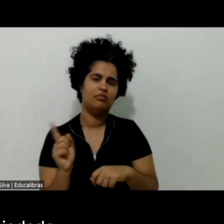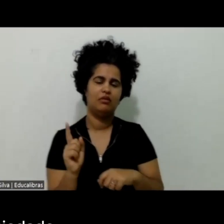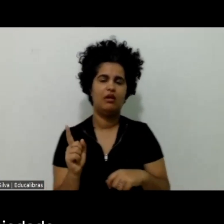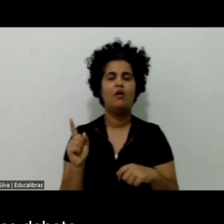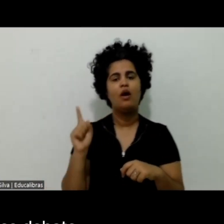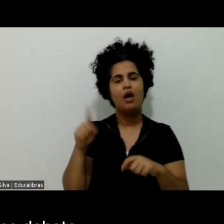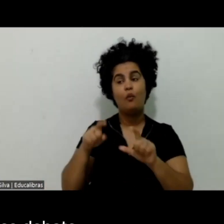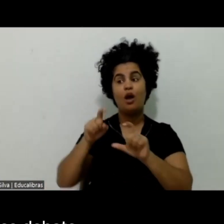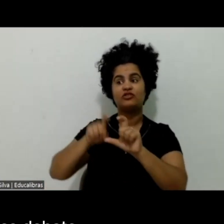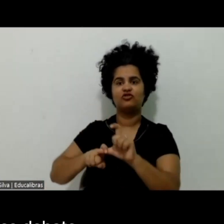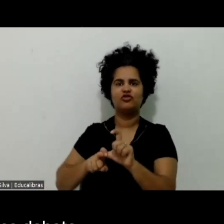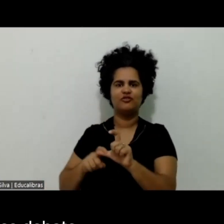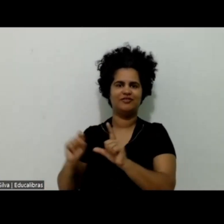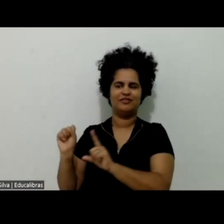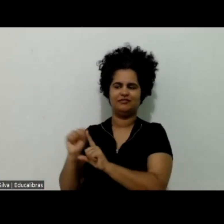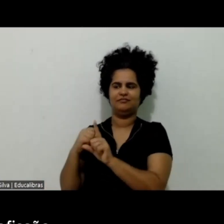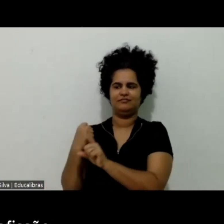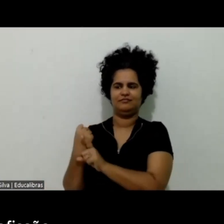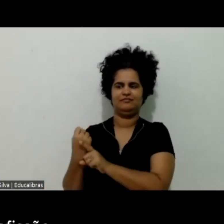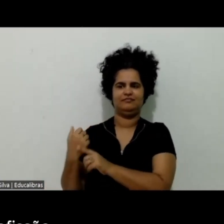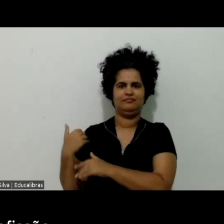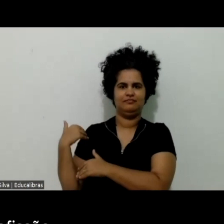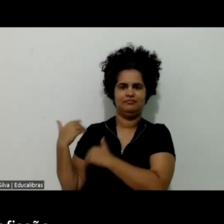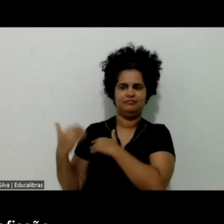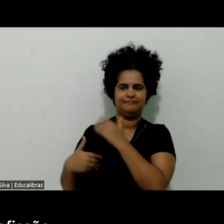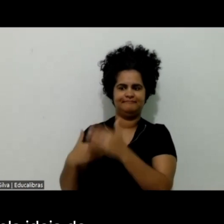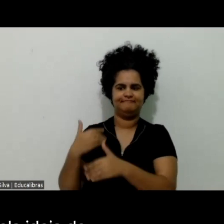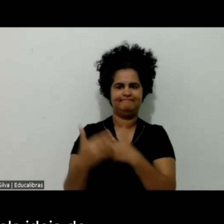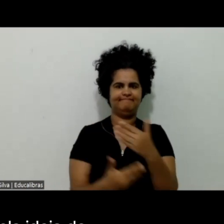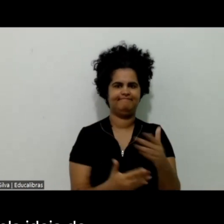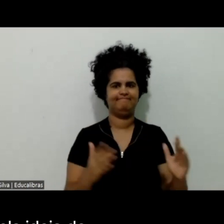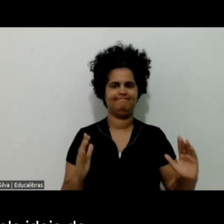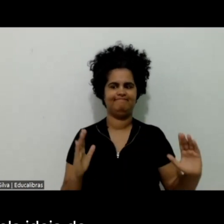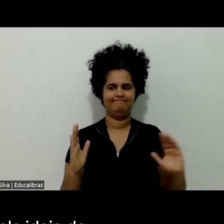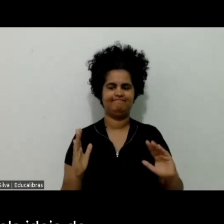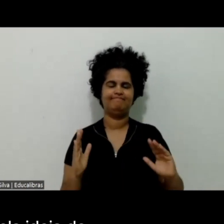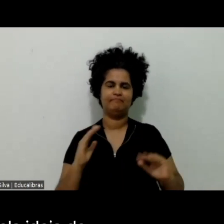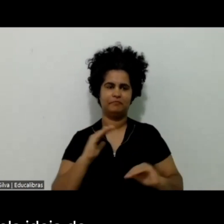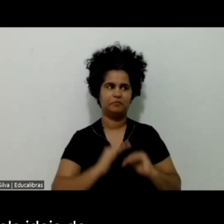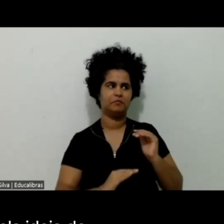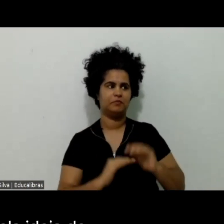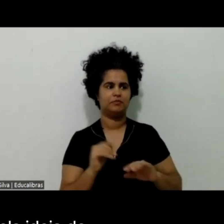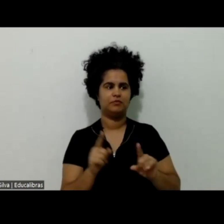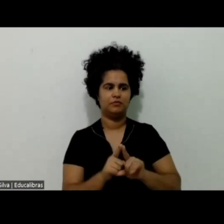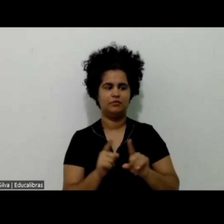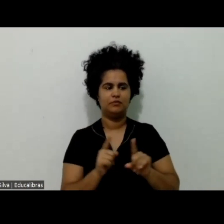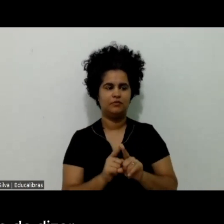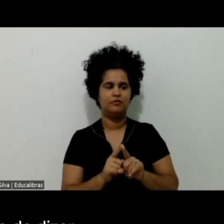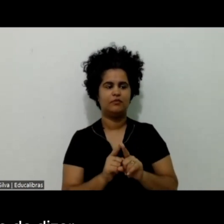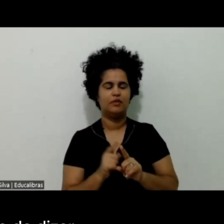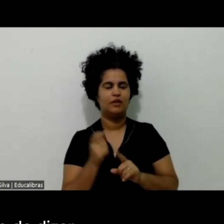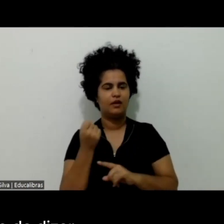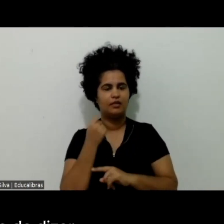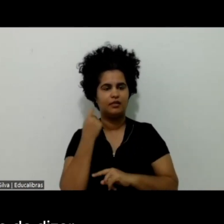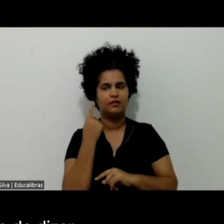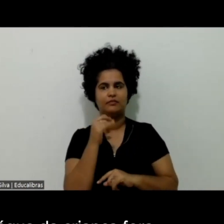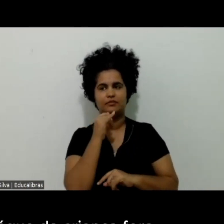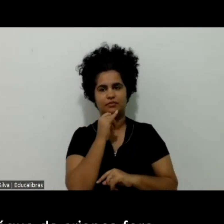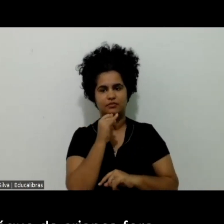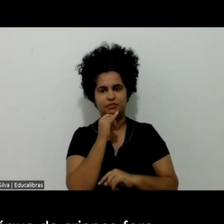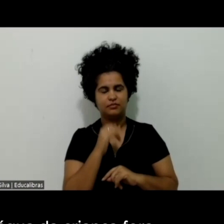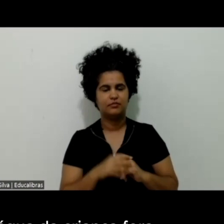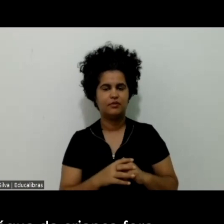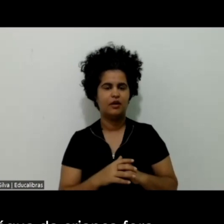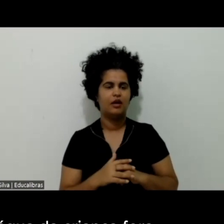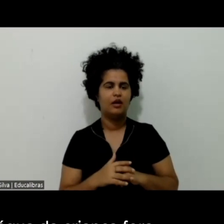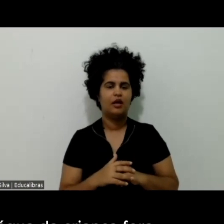enquanto sociedade, né, em relação a esse debate, enquanto profissão, né? Eu acho que aquela ideia, né, eu sempre gosto de dizer, né, de